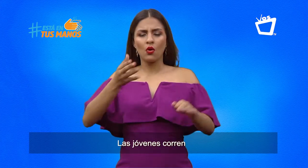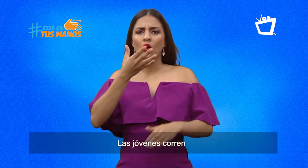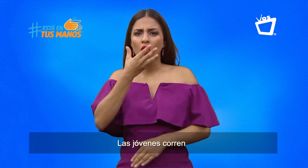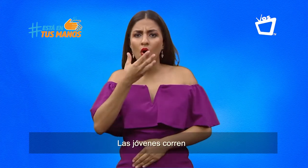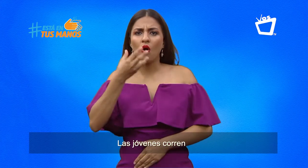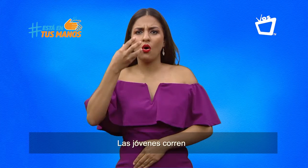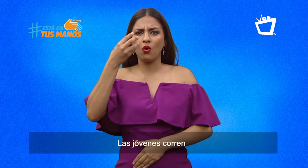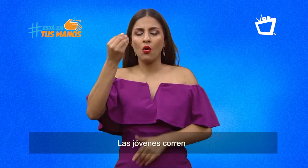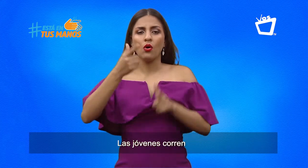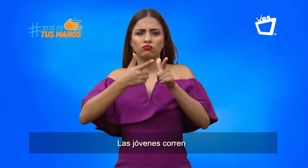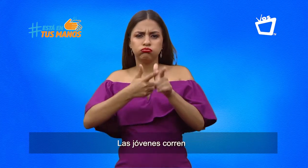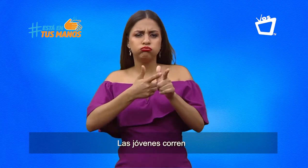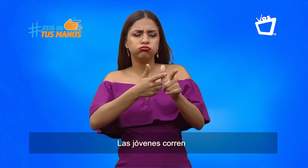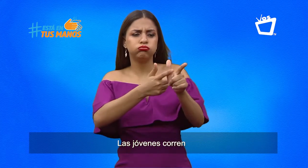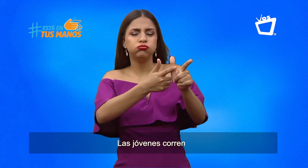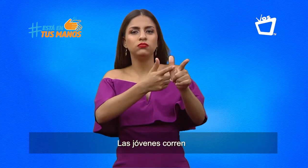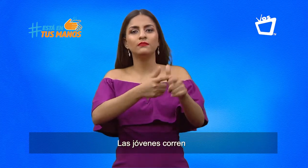las jóvenes corren